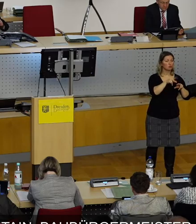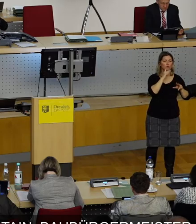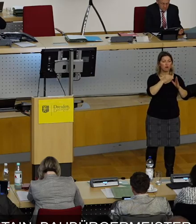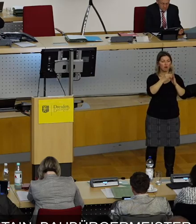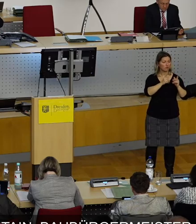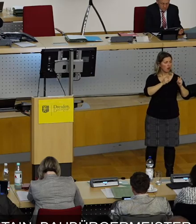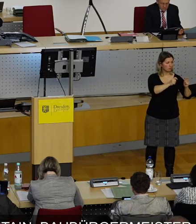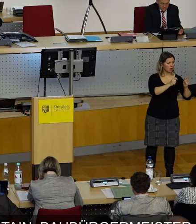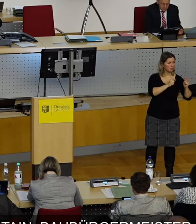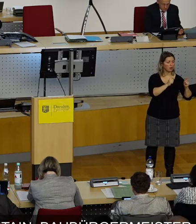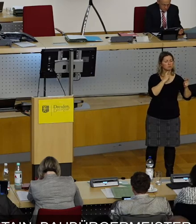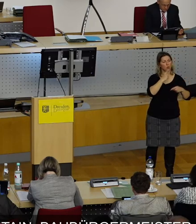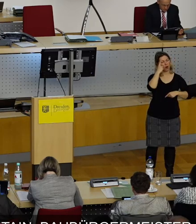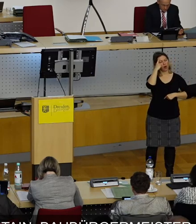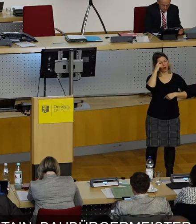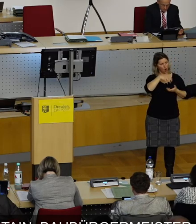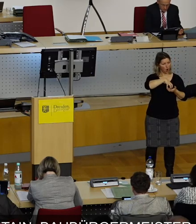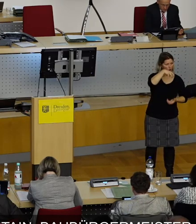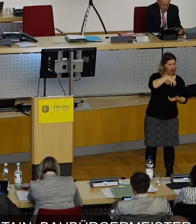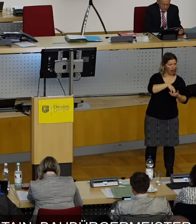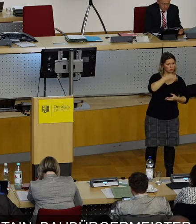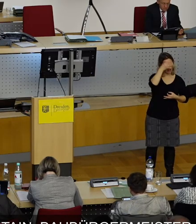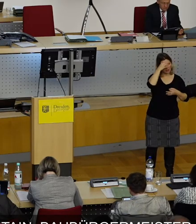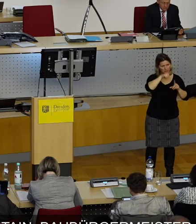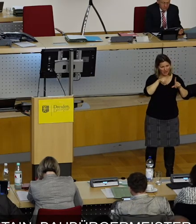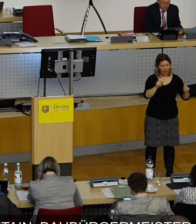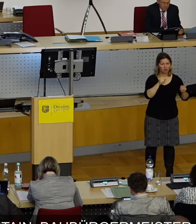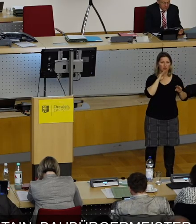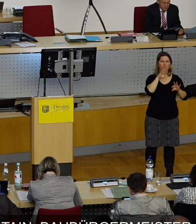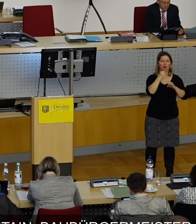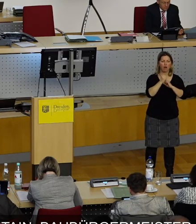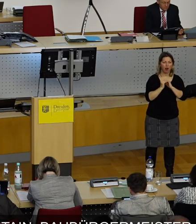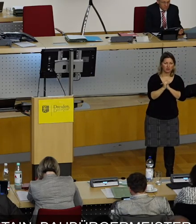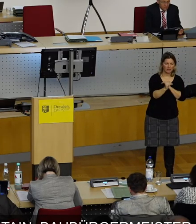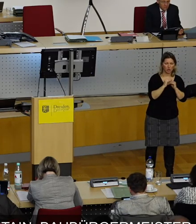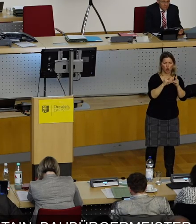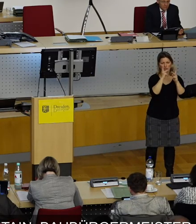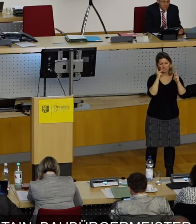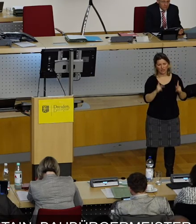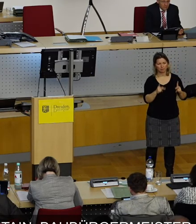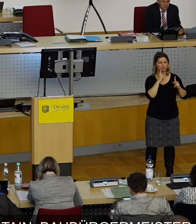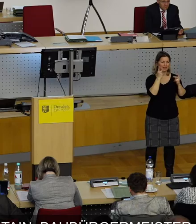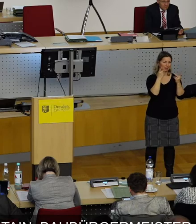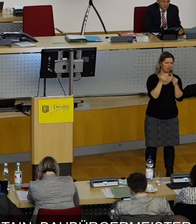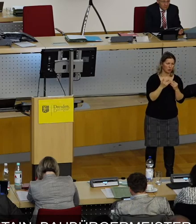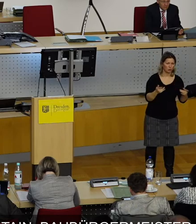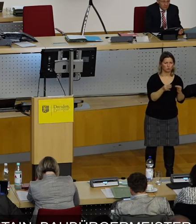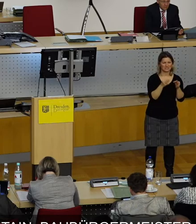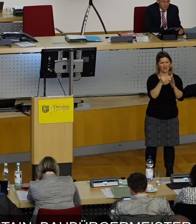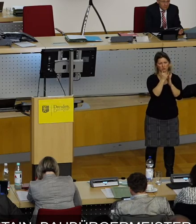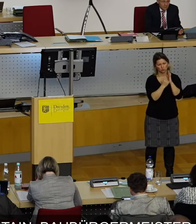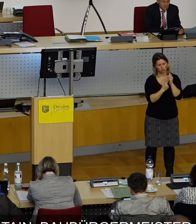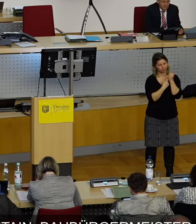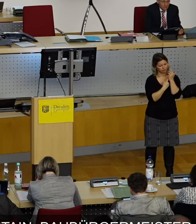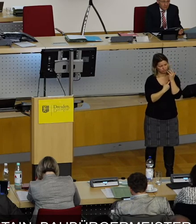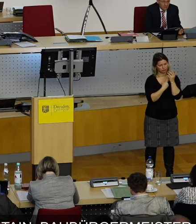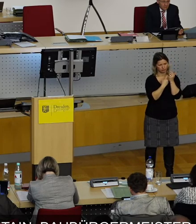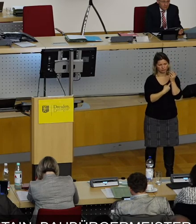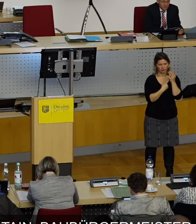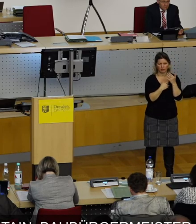ein Hochhausleitbild zu erstellen, ein Nachverdichtungskonzept, ein kooperatives Baulandmodell, eine Begrünungssatzung und auch die eben schon